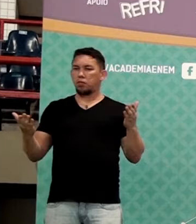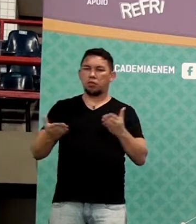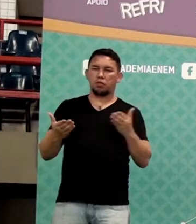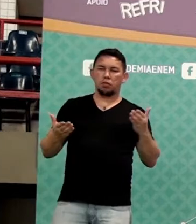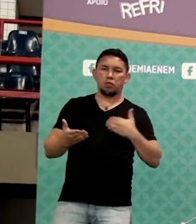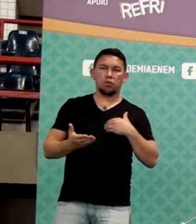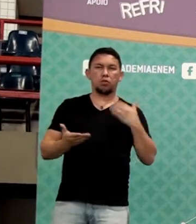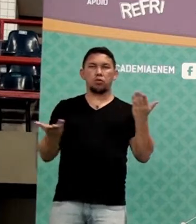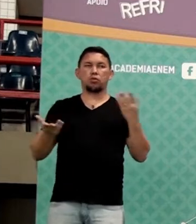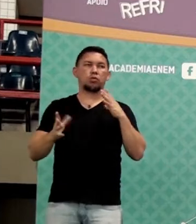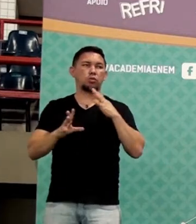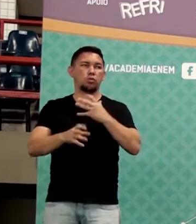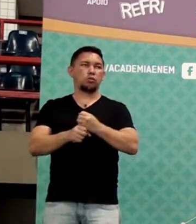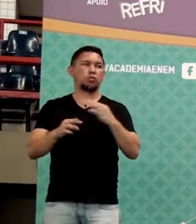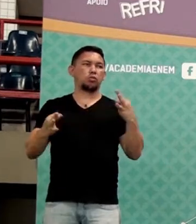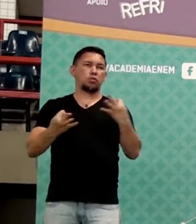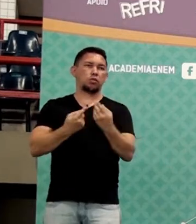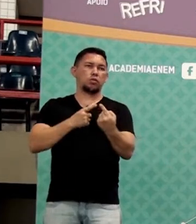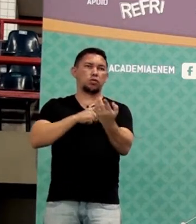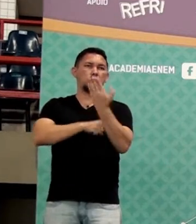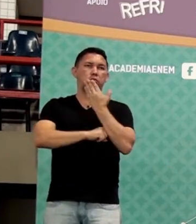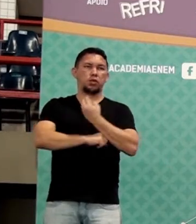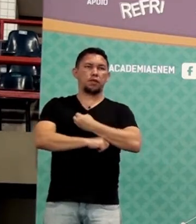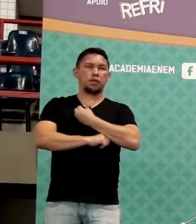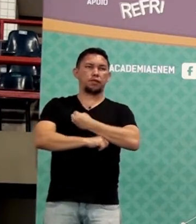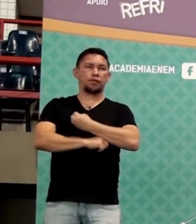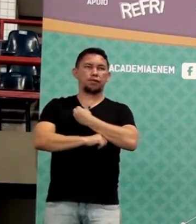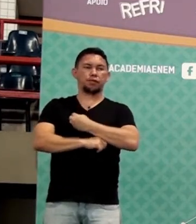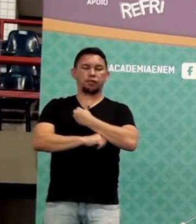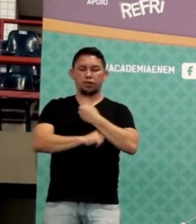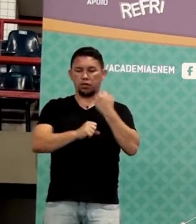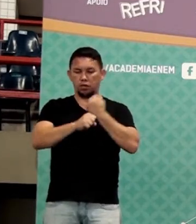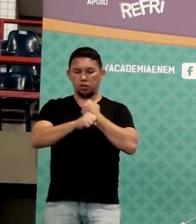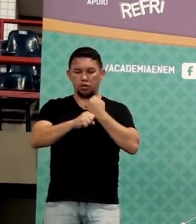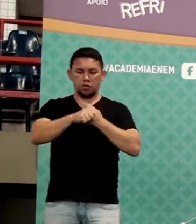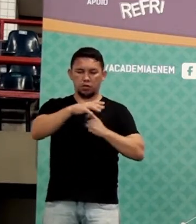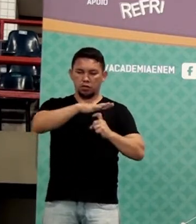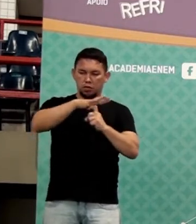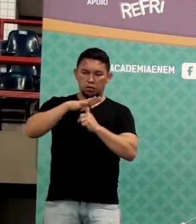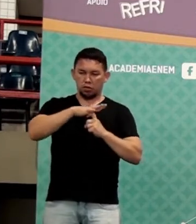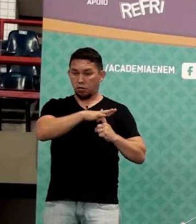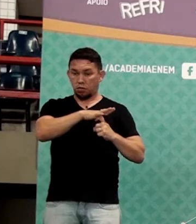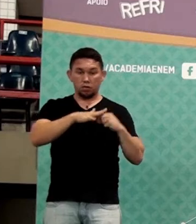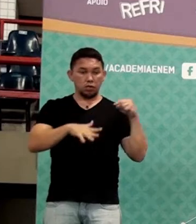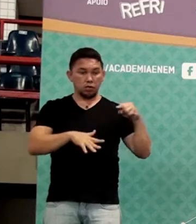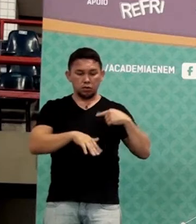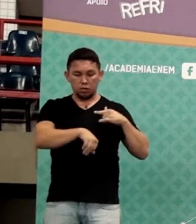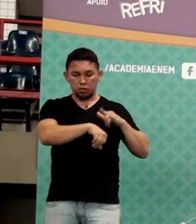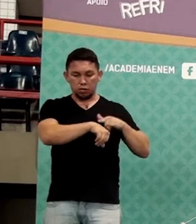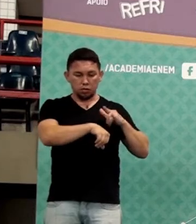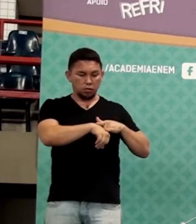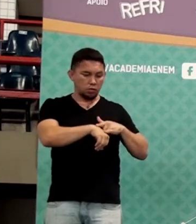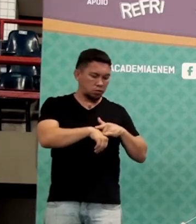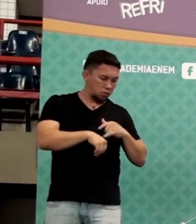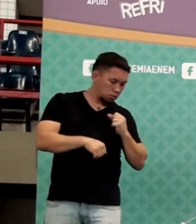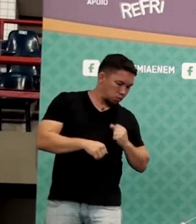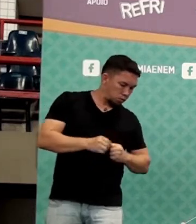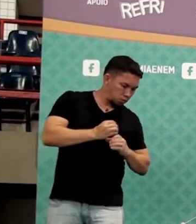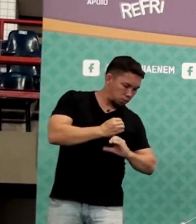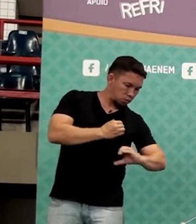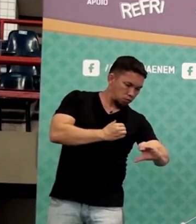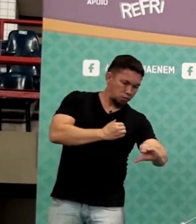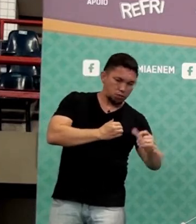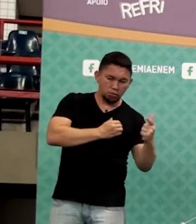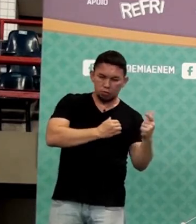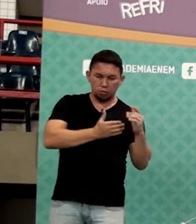para tudo, inclusive para a vida. Aí eles constroem aquelas barraquinhas, o banheiro não tem esgoto,